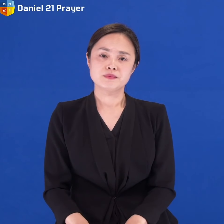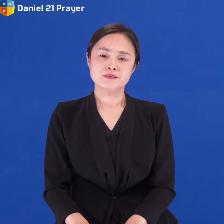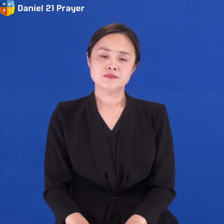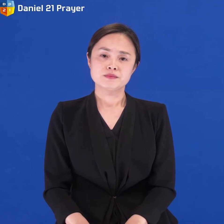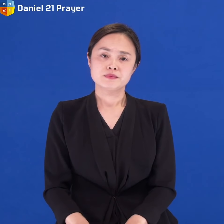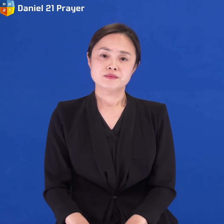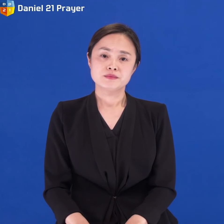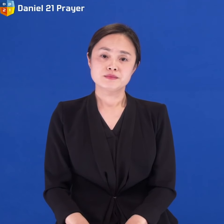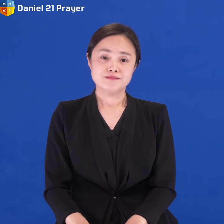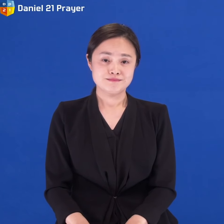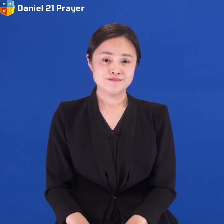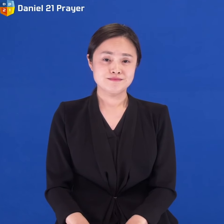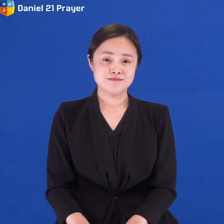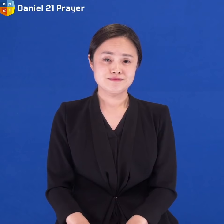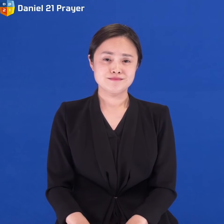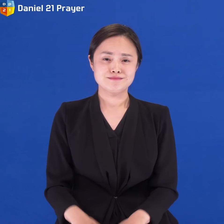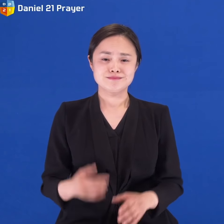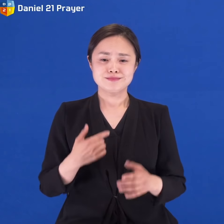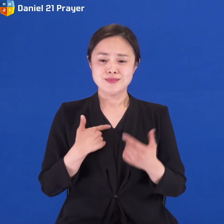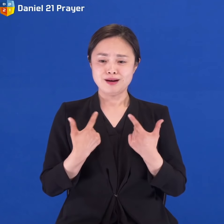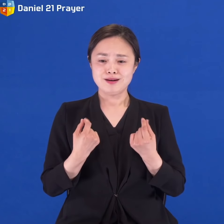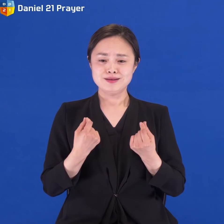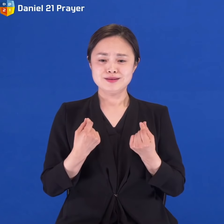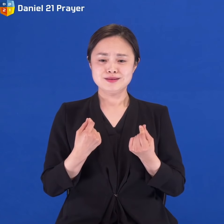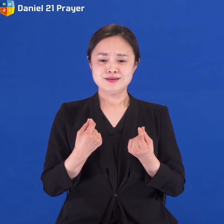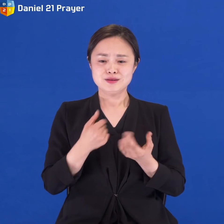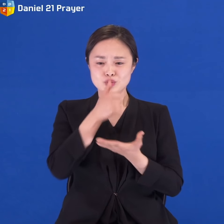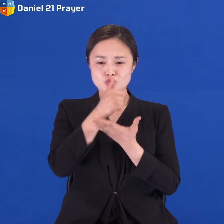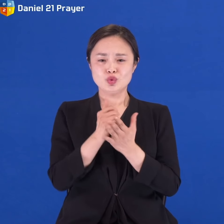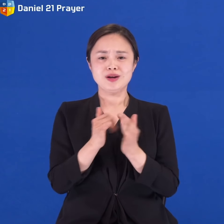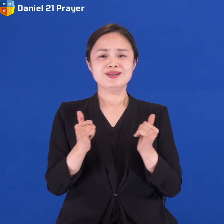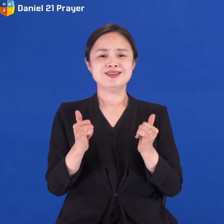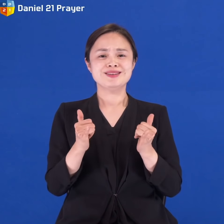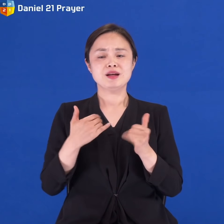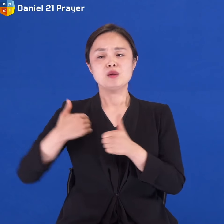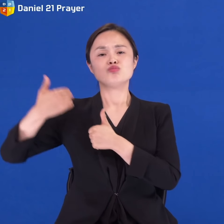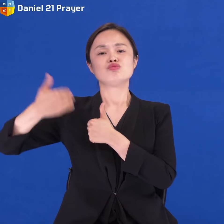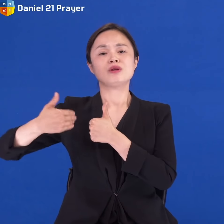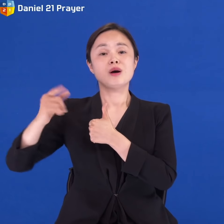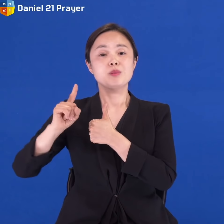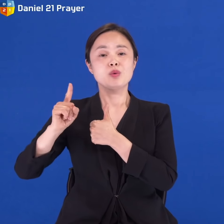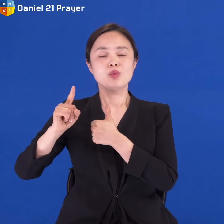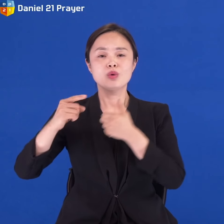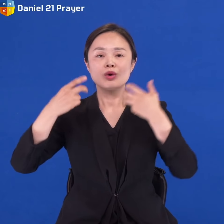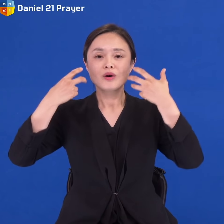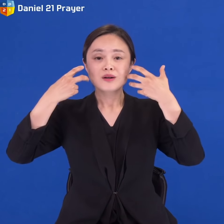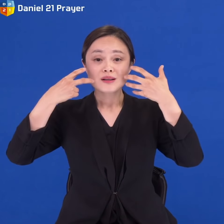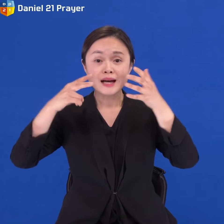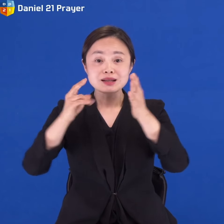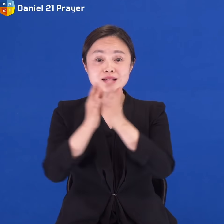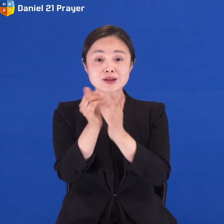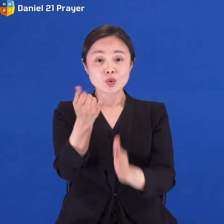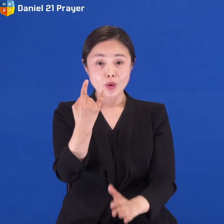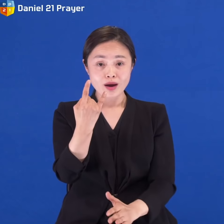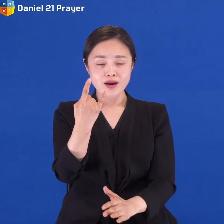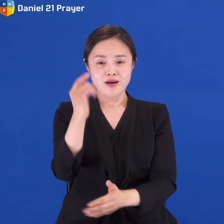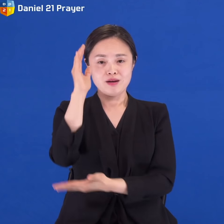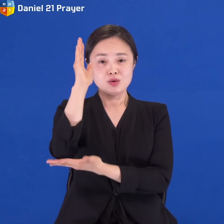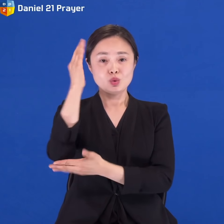다니엘 기도에 오라는 초청이 왔습니다. 한 달 동안 멍했습니다. 왜 내가 여기를